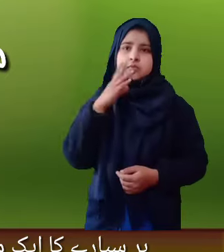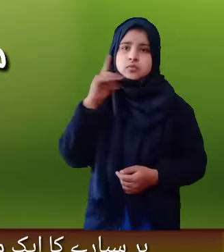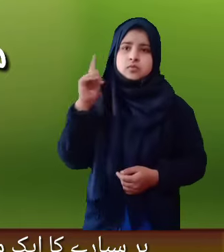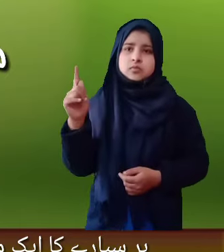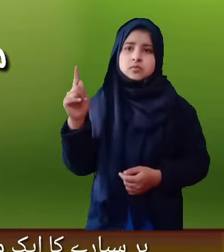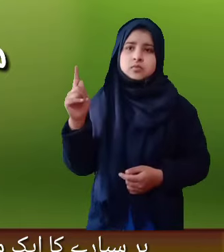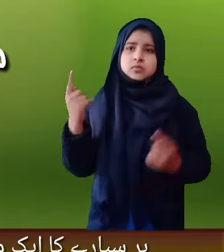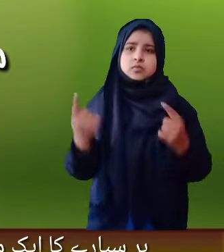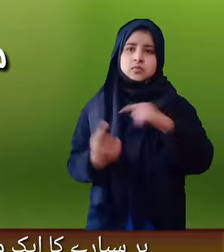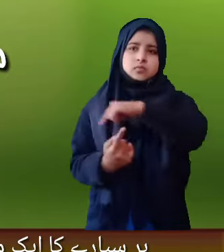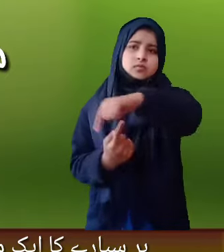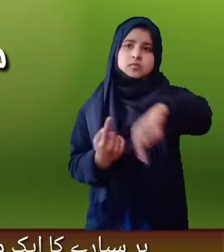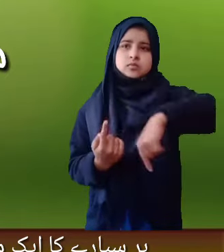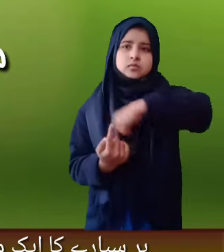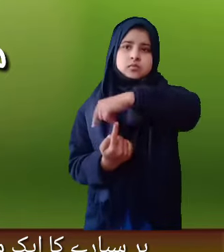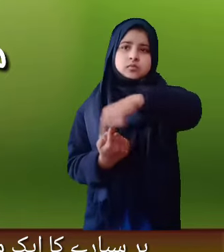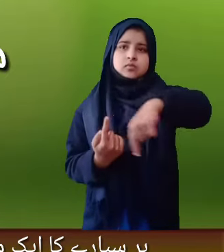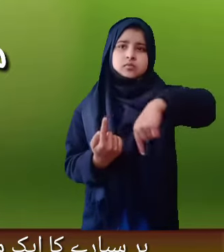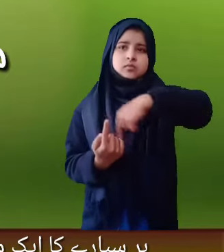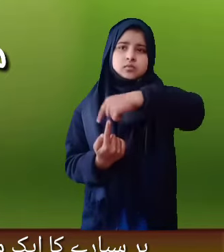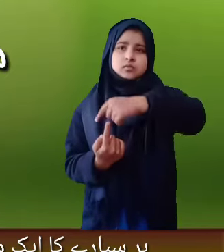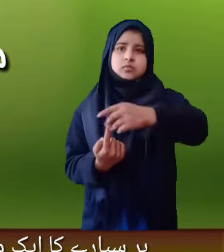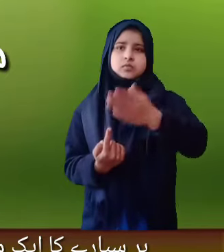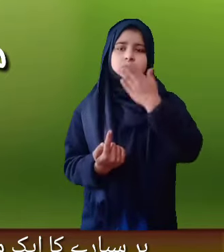एक महवर होता है।